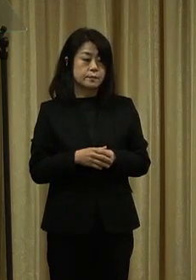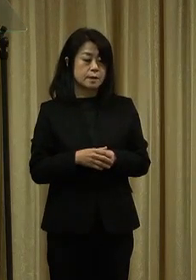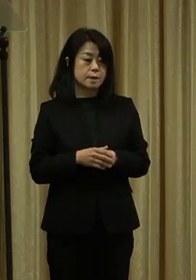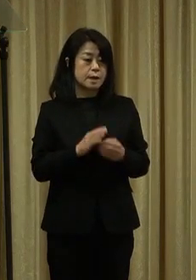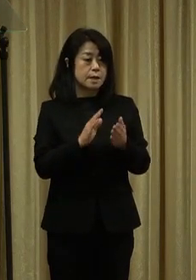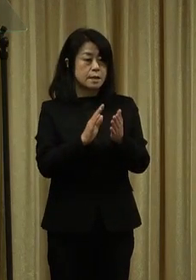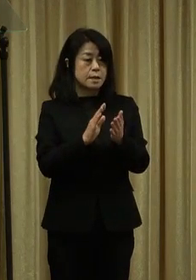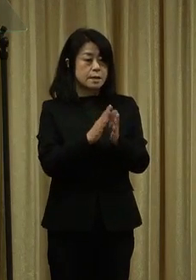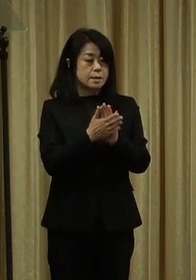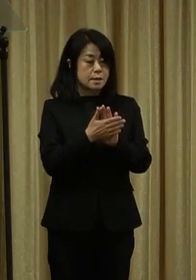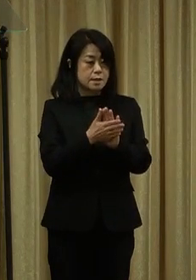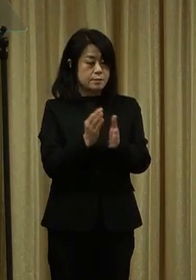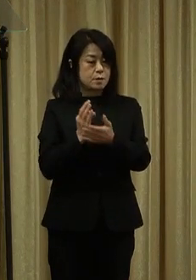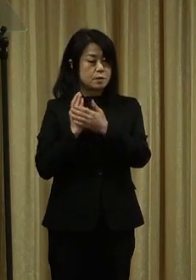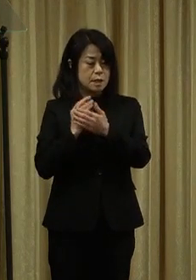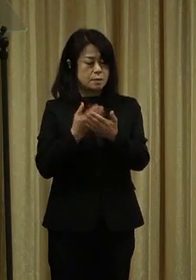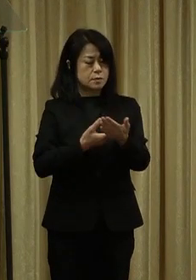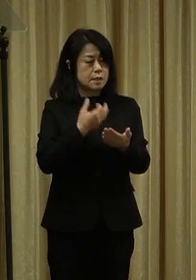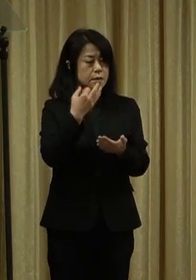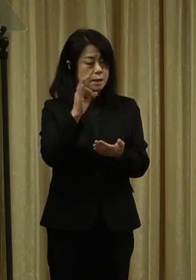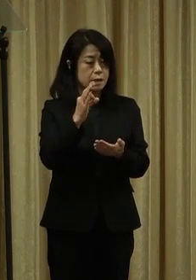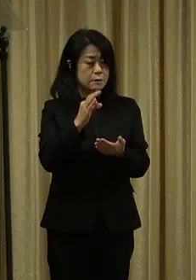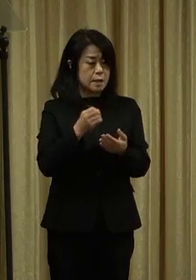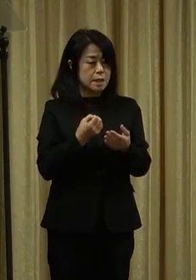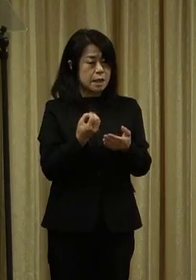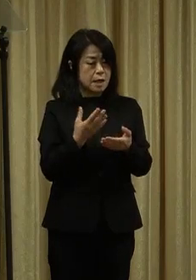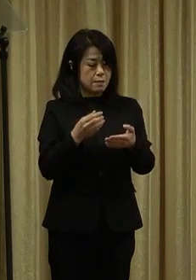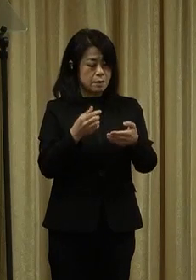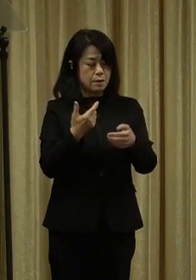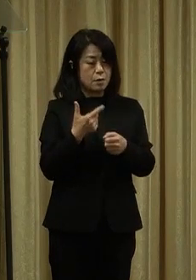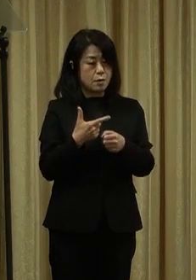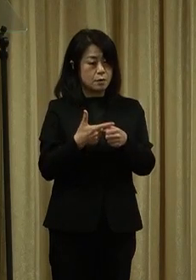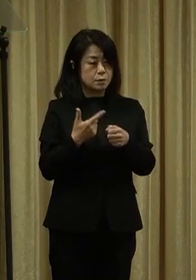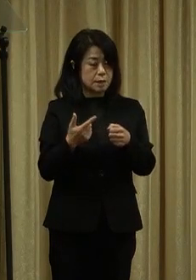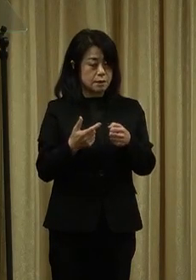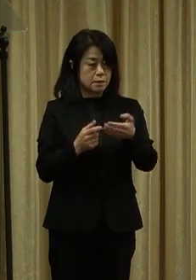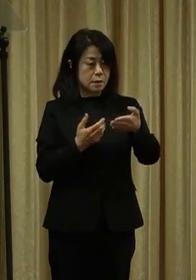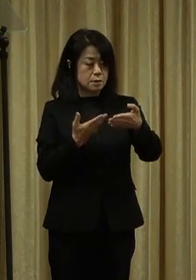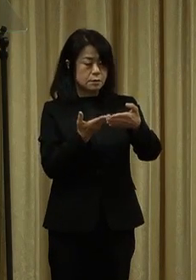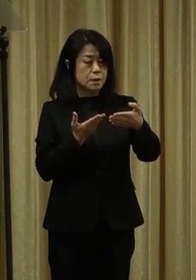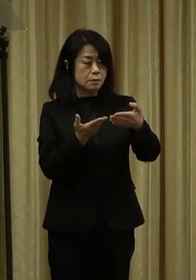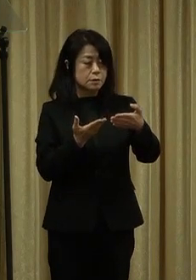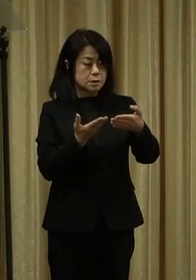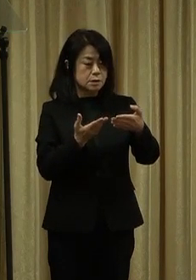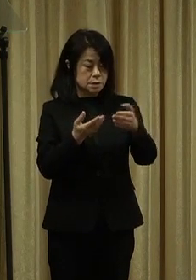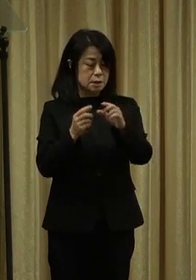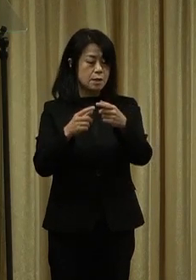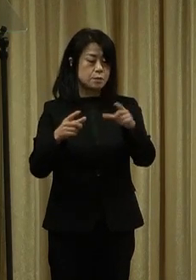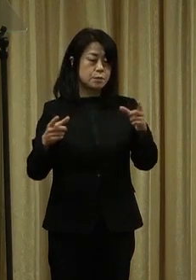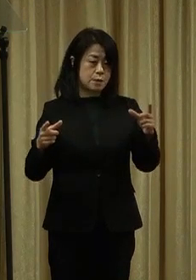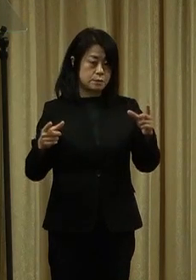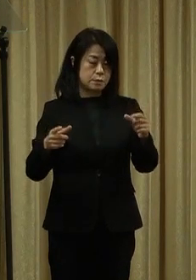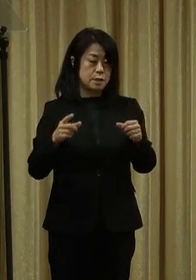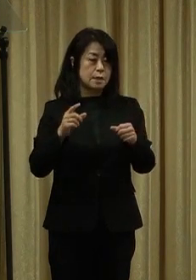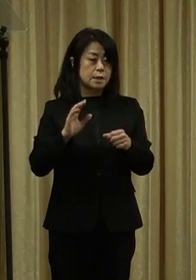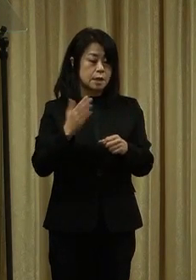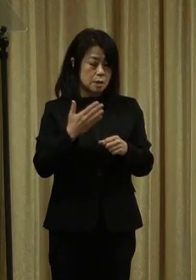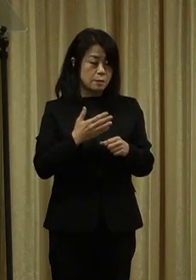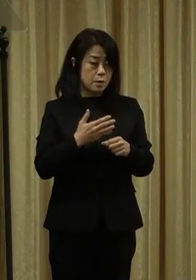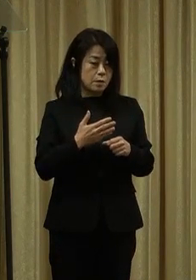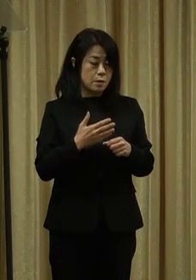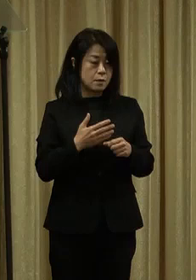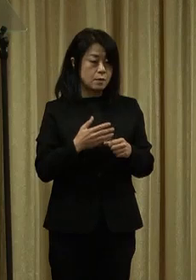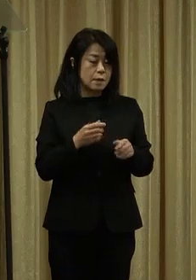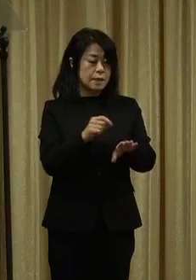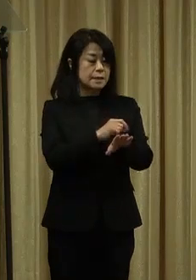また県債残高ですが令和6年能登半島地震対応などで増加するものの臨時財政対策